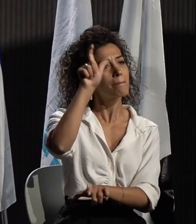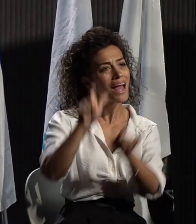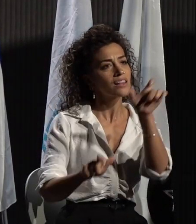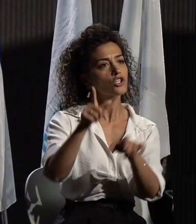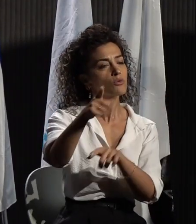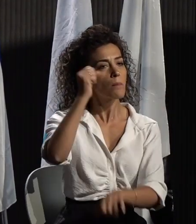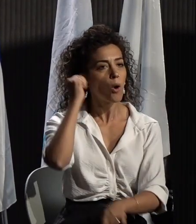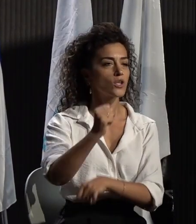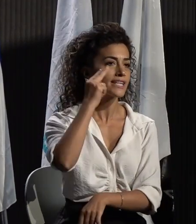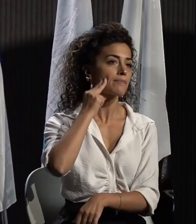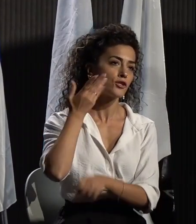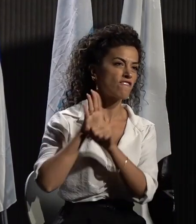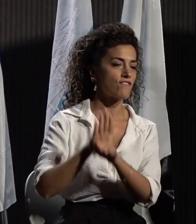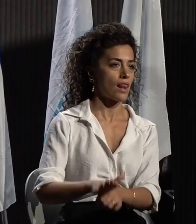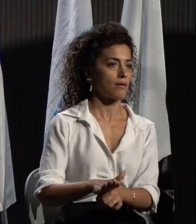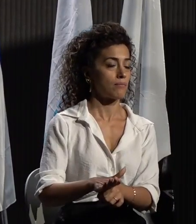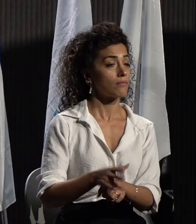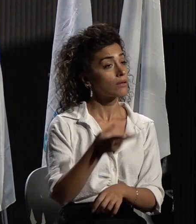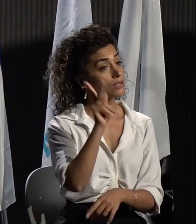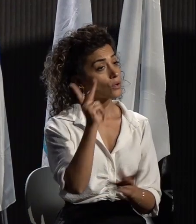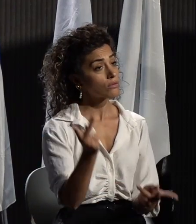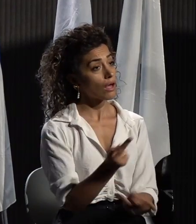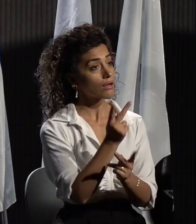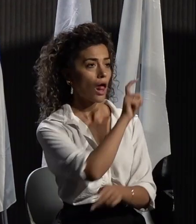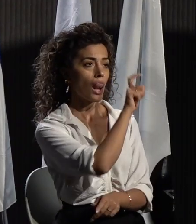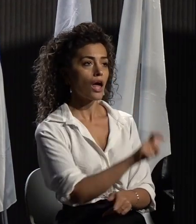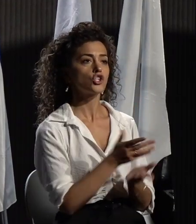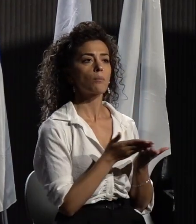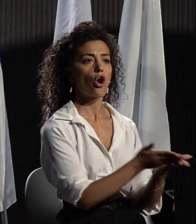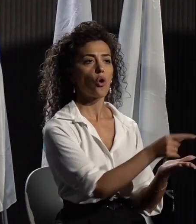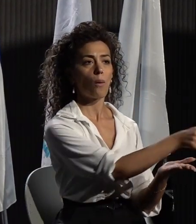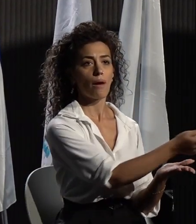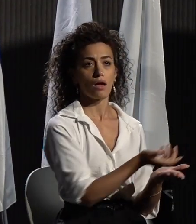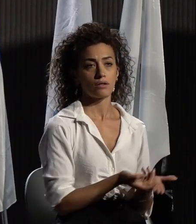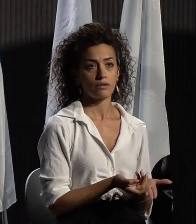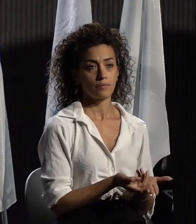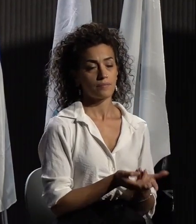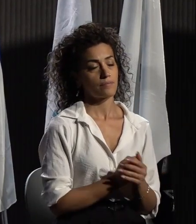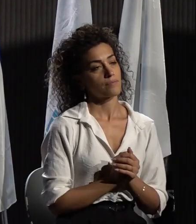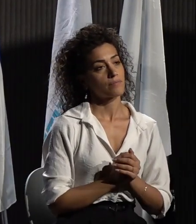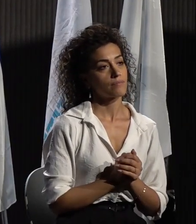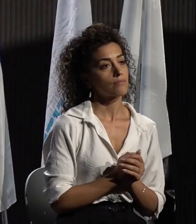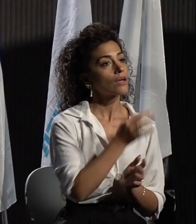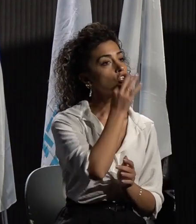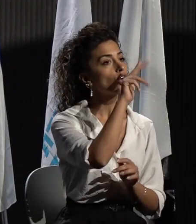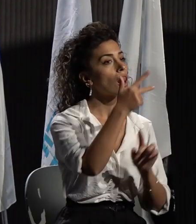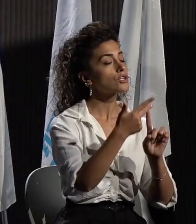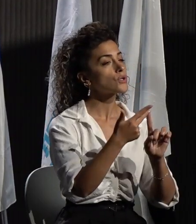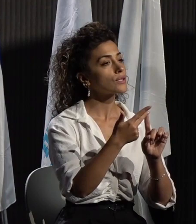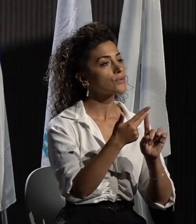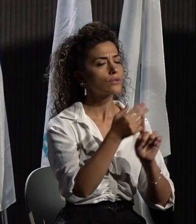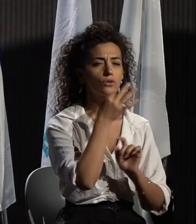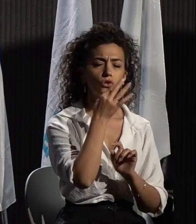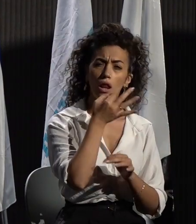שפלים, ותמיד קל יותר להאשים את הקורבן. ושאלה שלישית, האם